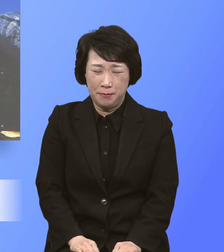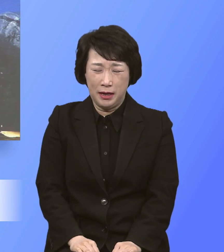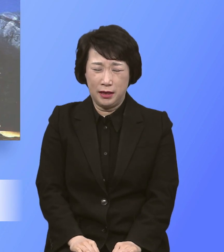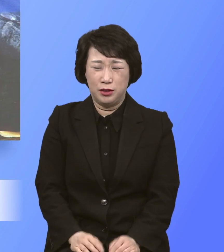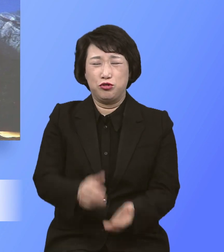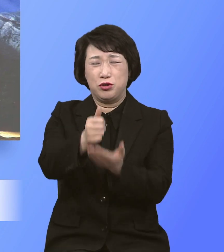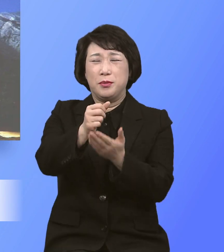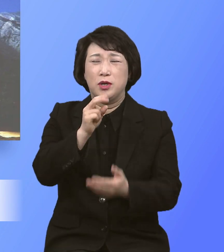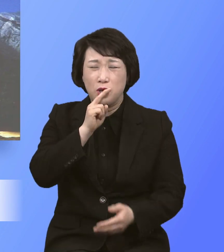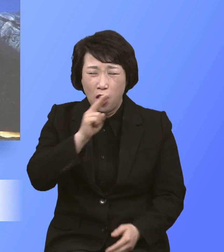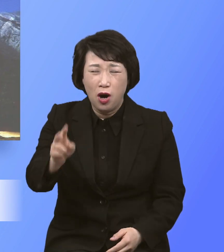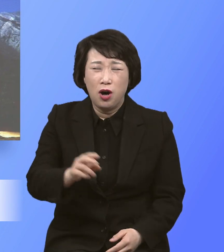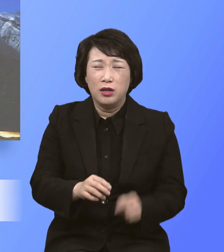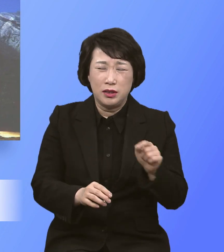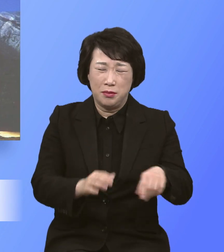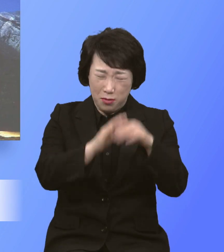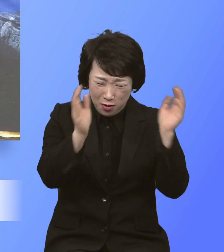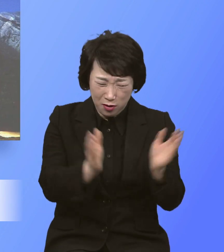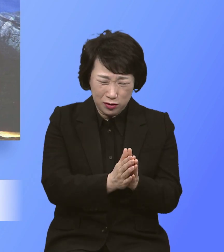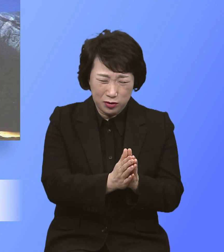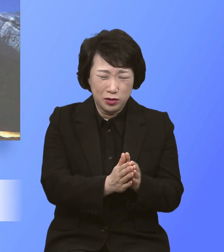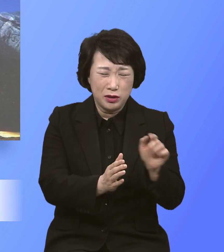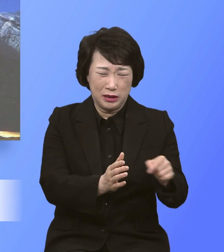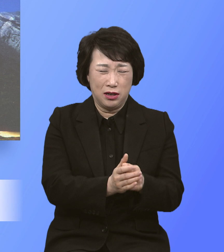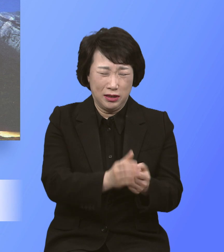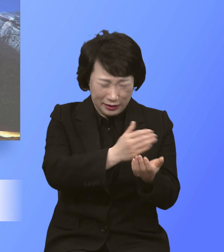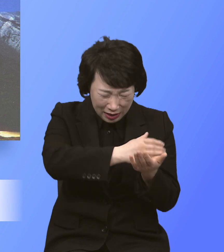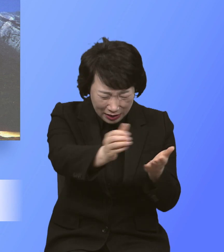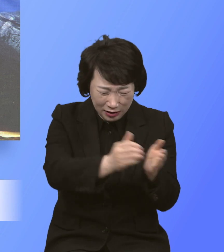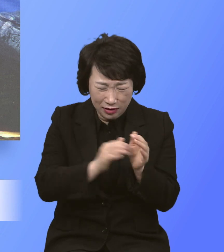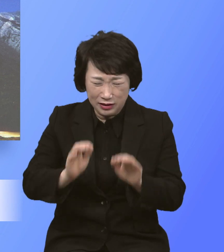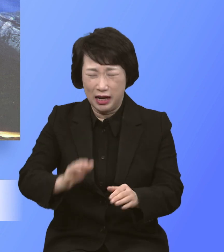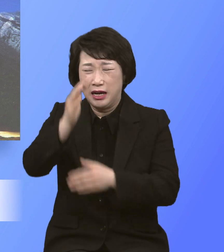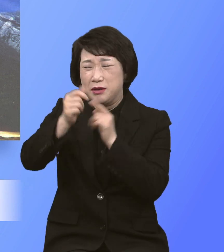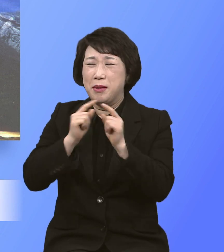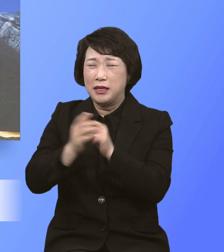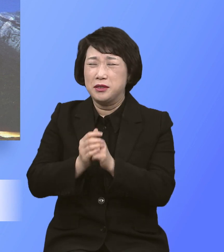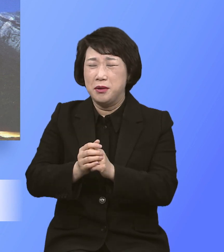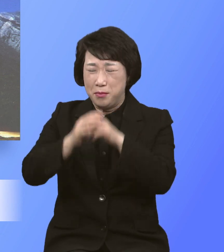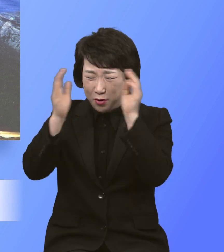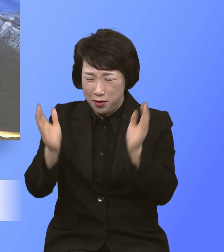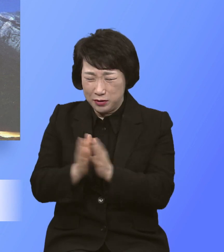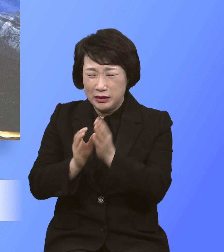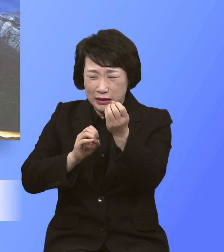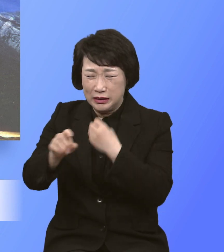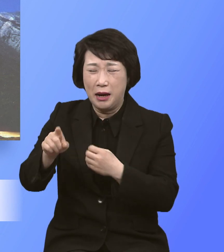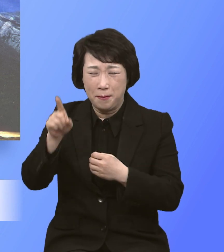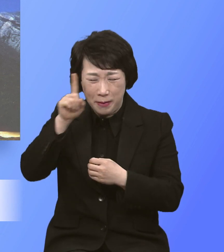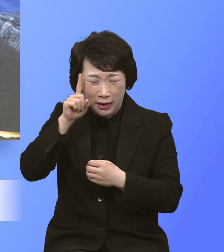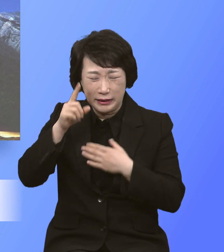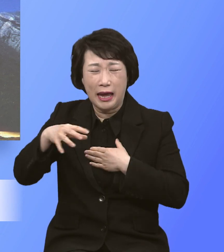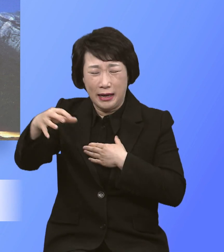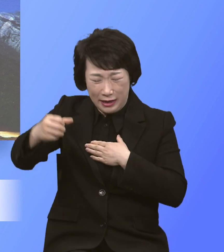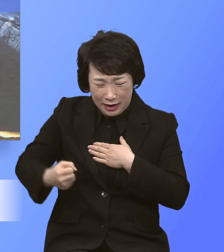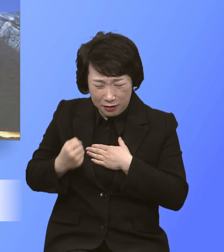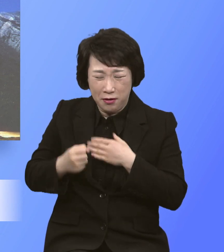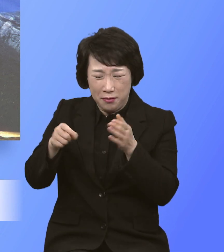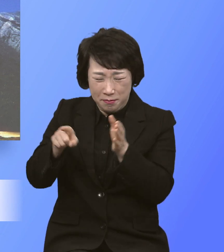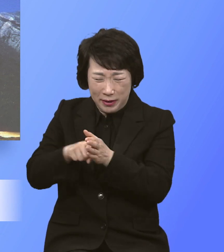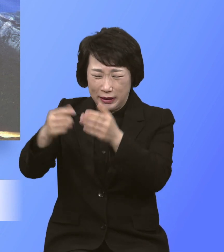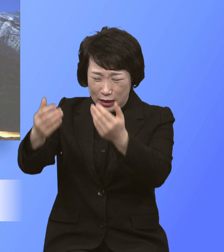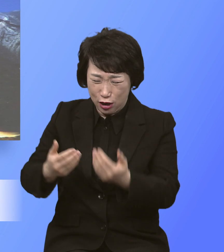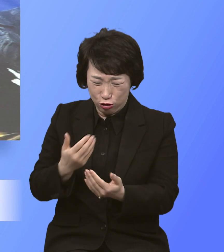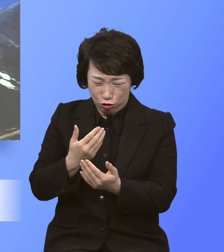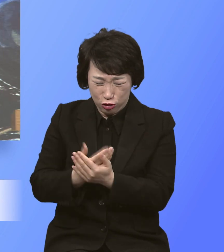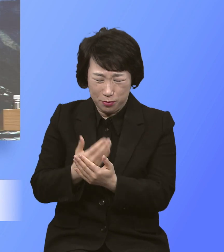주여, 안 되는 것은 떠나가고 하나님 말씀이 되는 것으로만 받아들이게 하시고